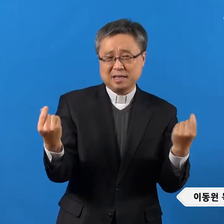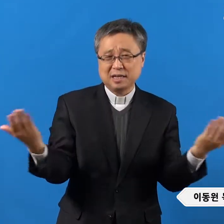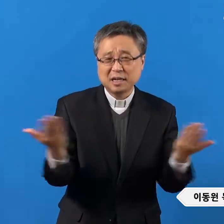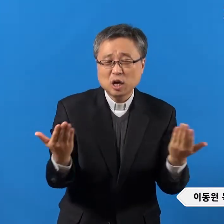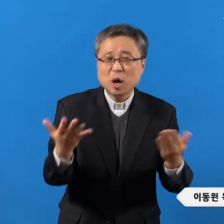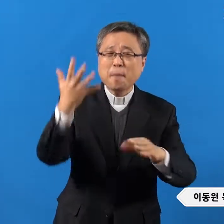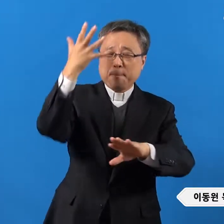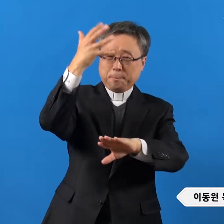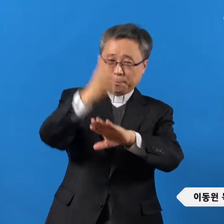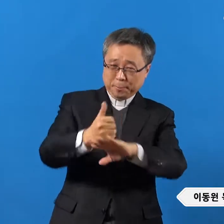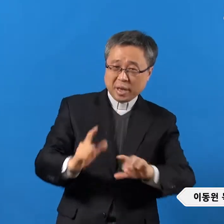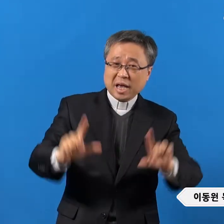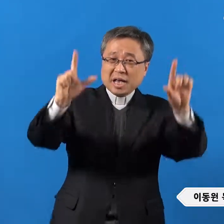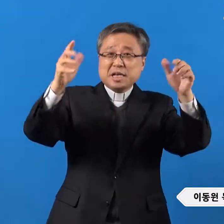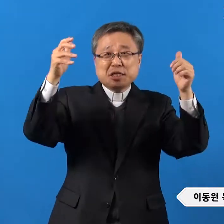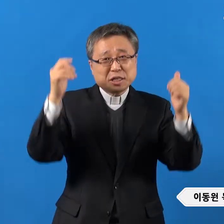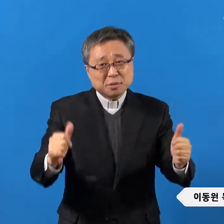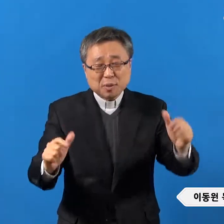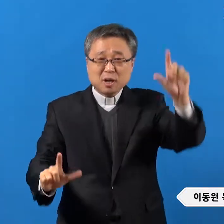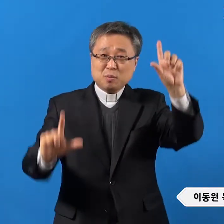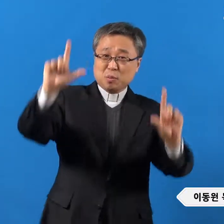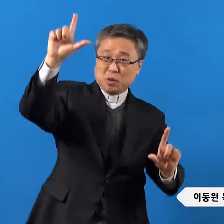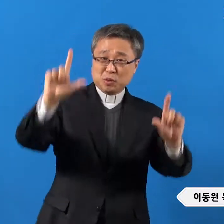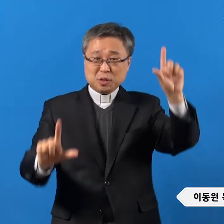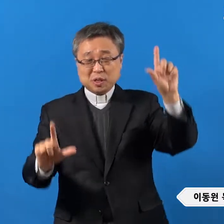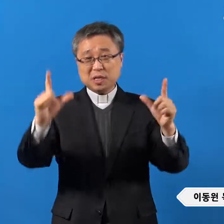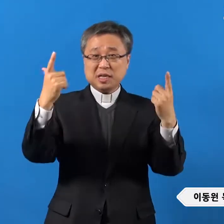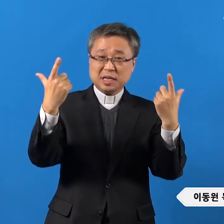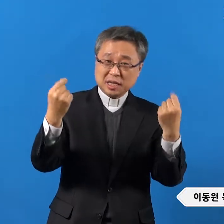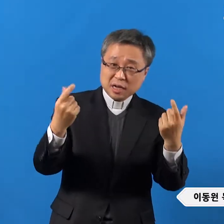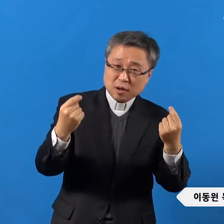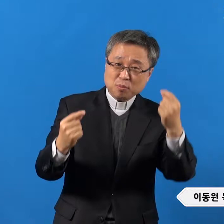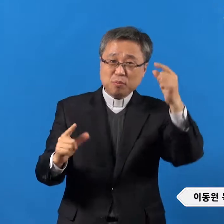마지막 날 심판의 광경에는 이런 광경이 벌어지고 있습니다.